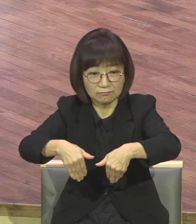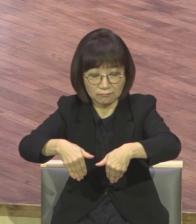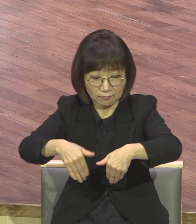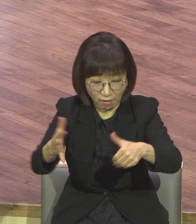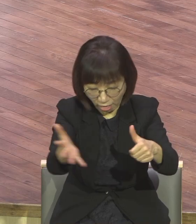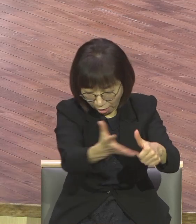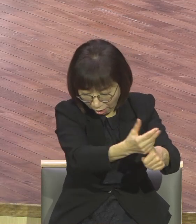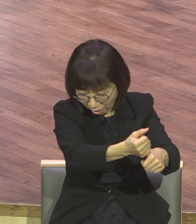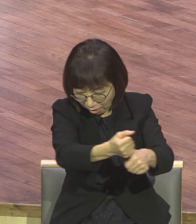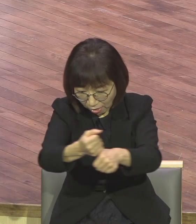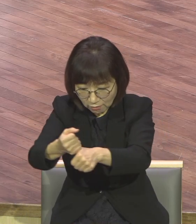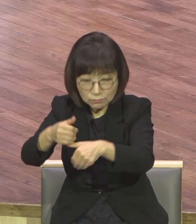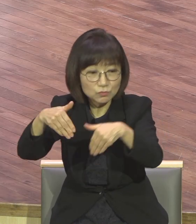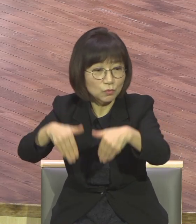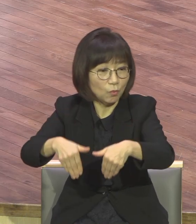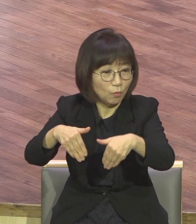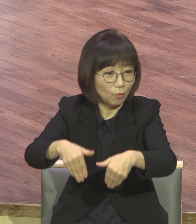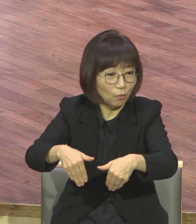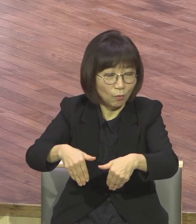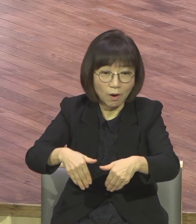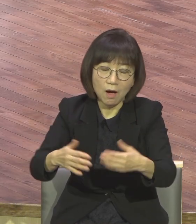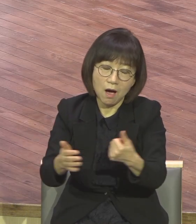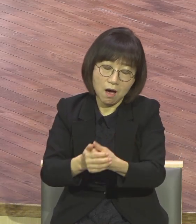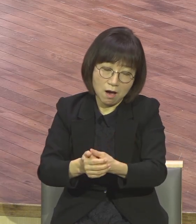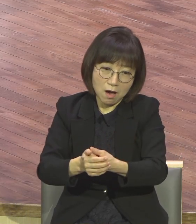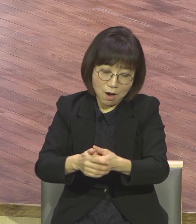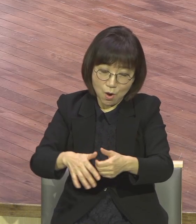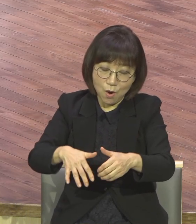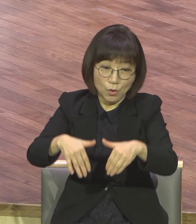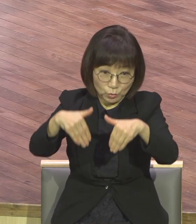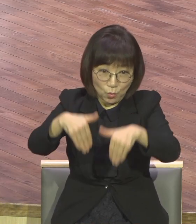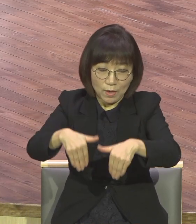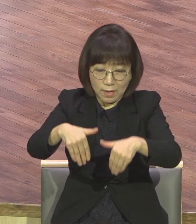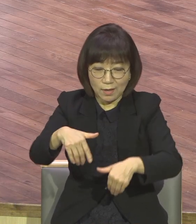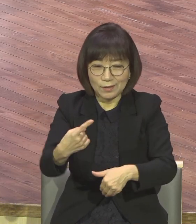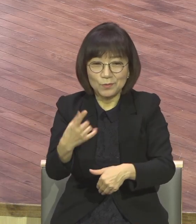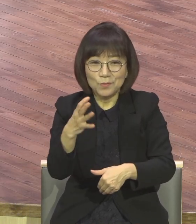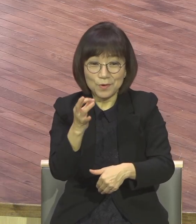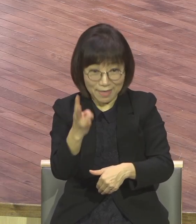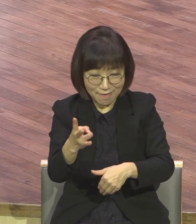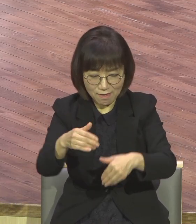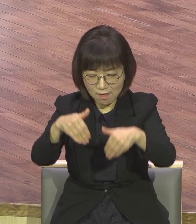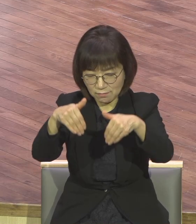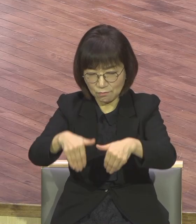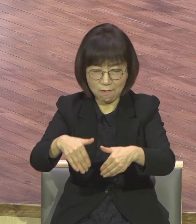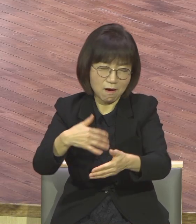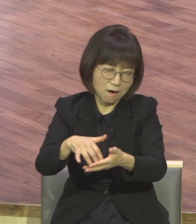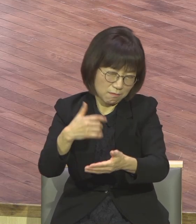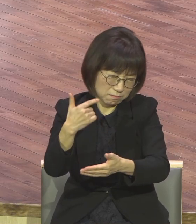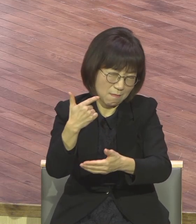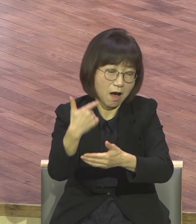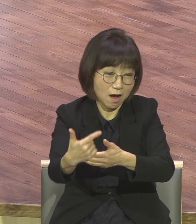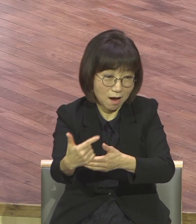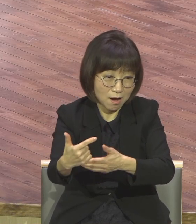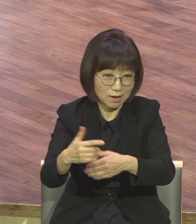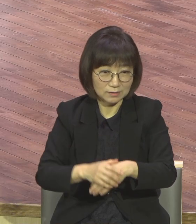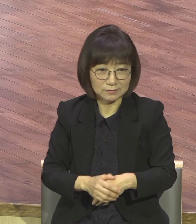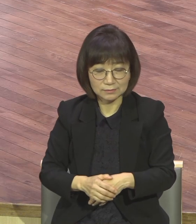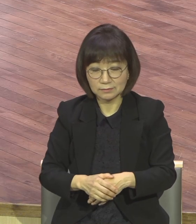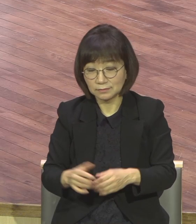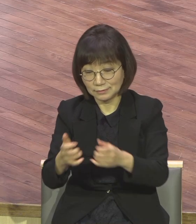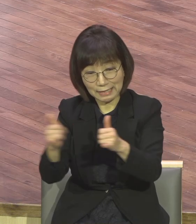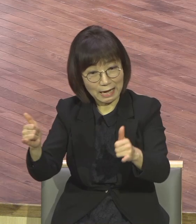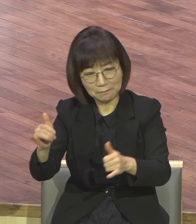없어지고 종이란 것밖에 종. 종로로 전부 다 노예입니다. 노예. 그 노예는요, 사람 취급을 못